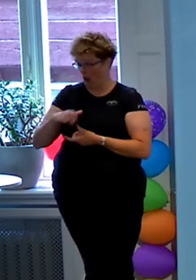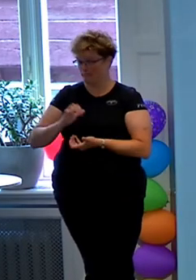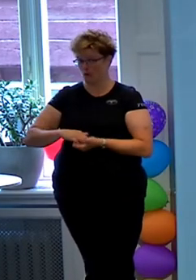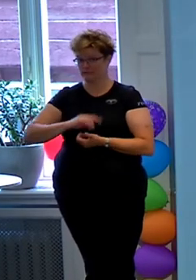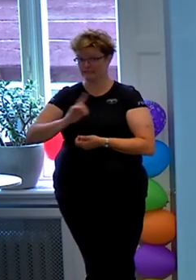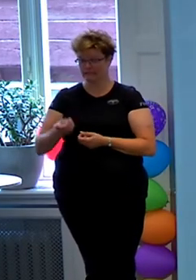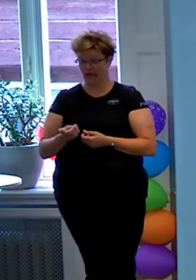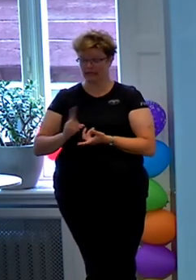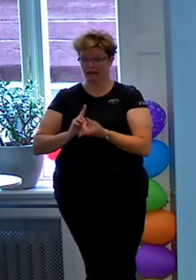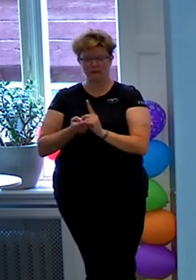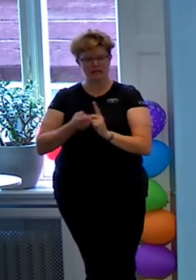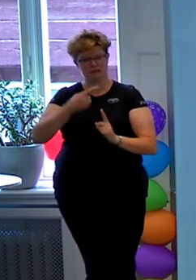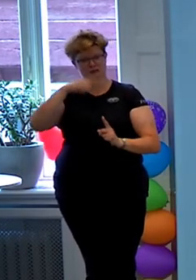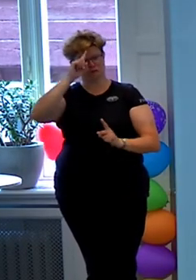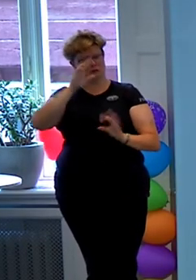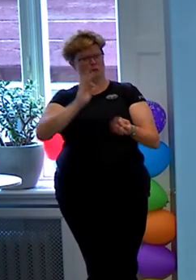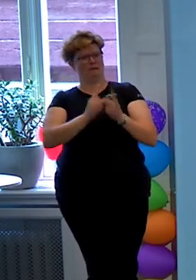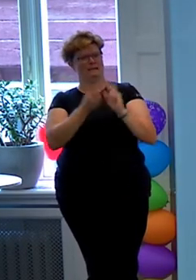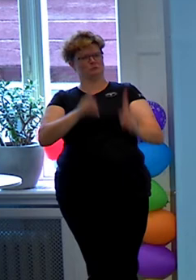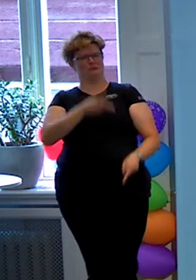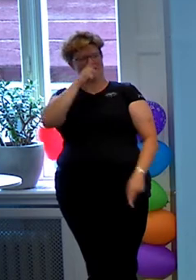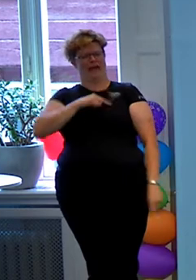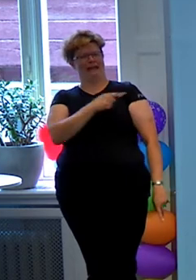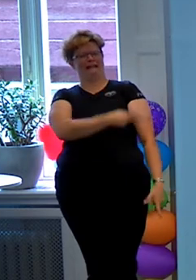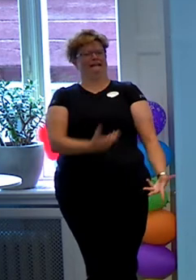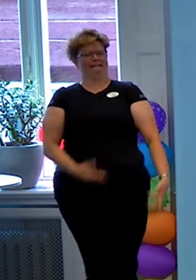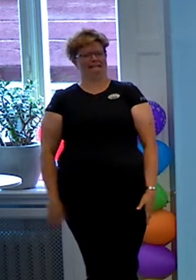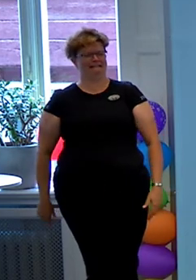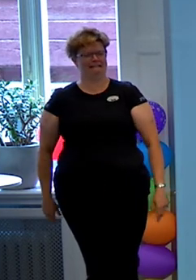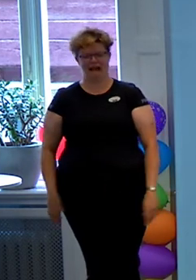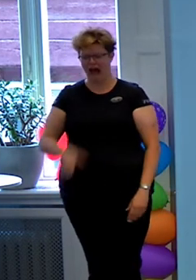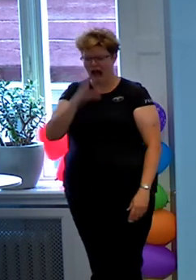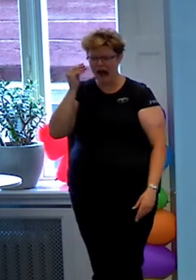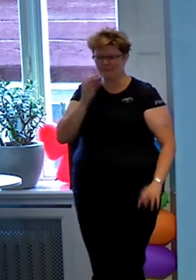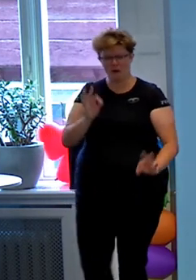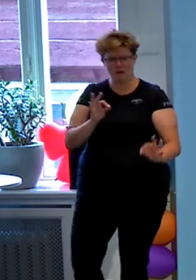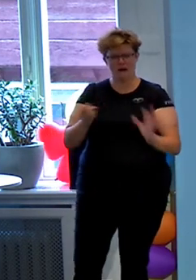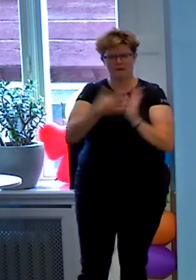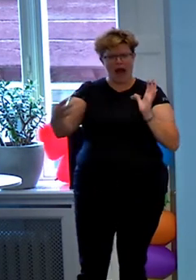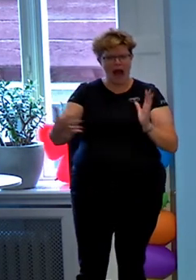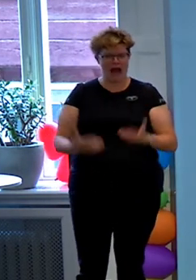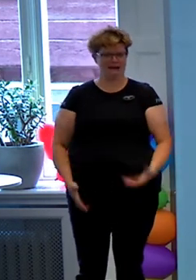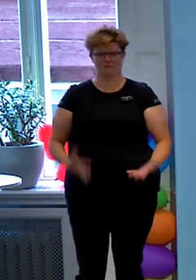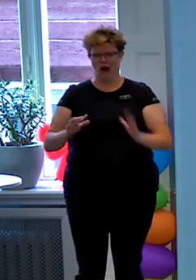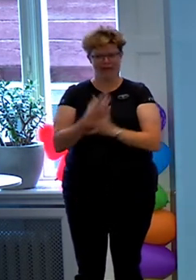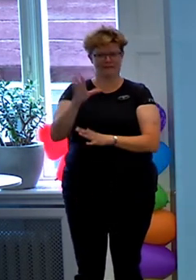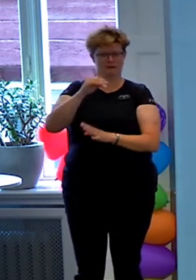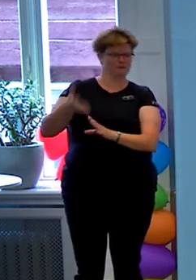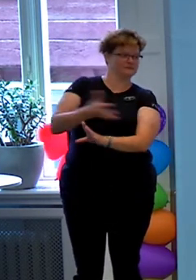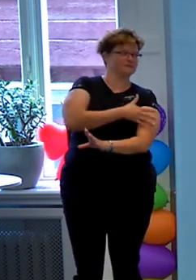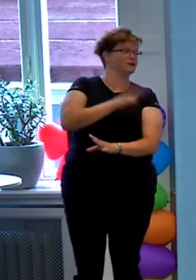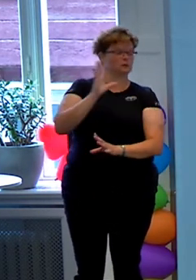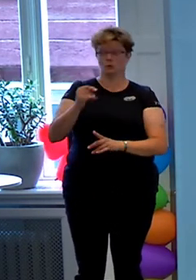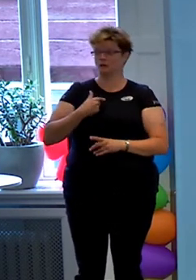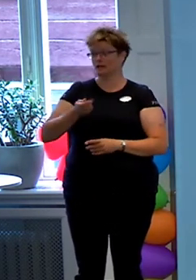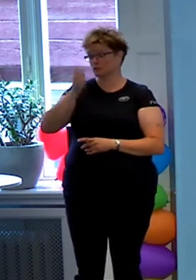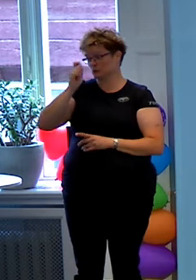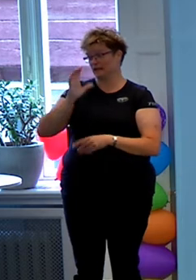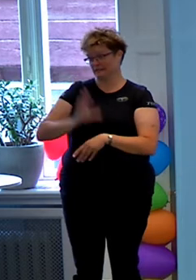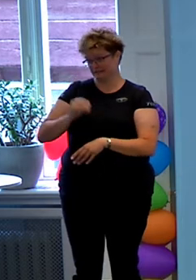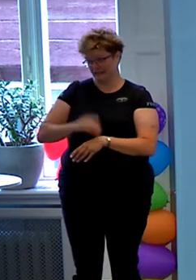så blev det så, hur blev det så här fel? Att du kom till Hamburg? Ja, okej. Vad var det som hände en gång i tiden? Ja, jag tog studenten